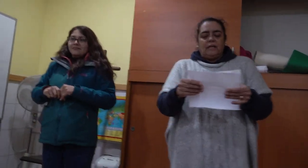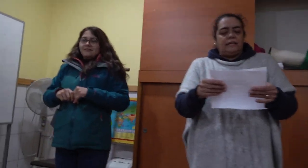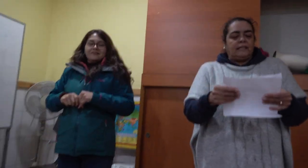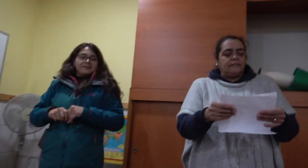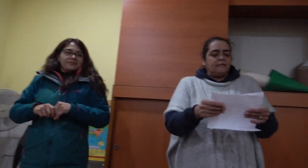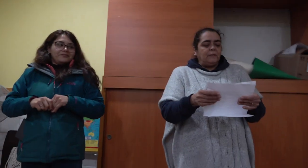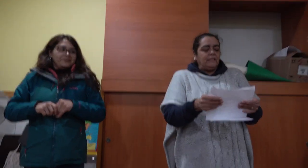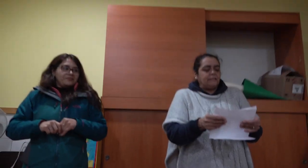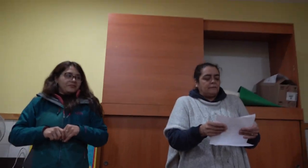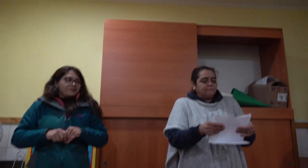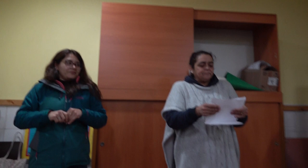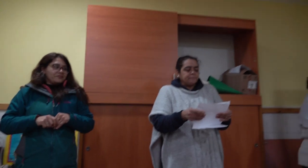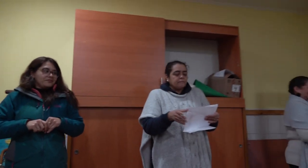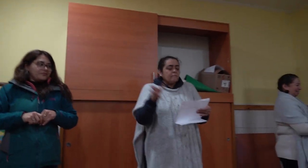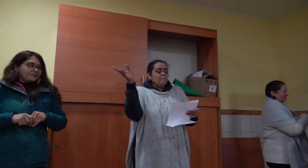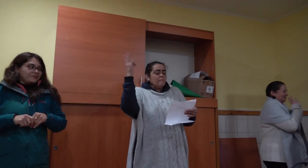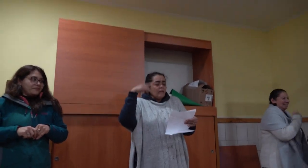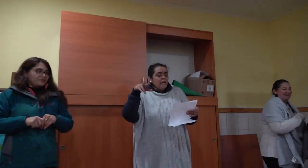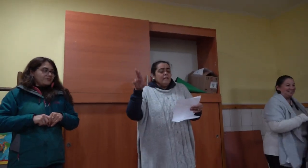Son muy inteligentes. ¿La puede ser?